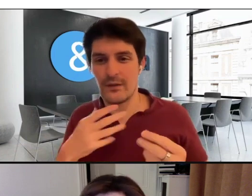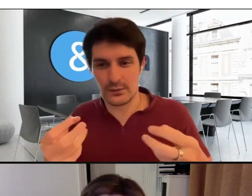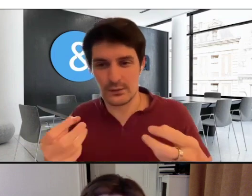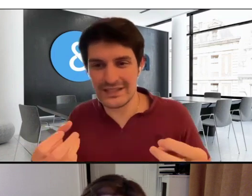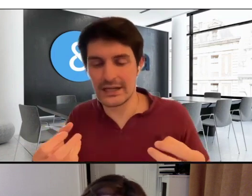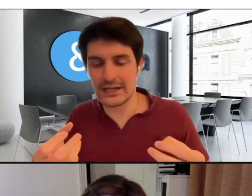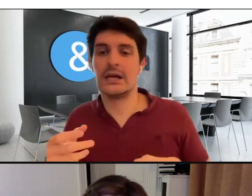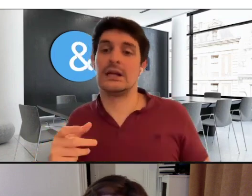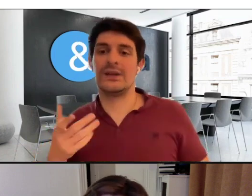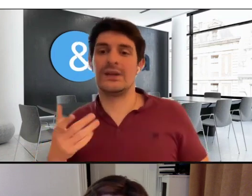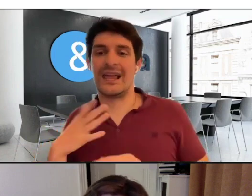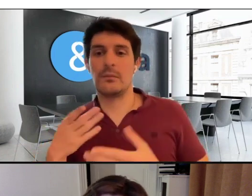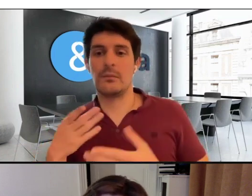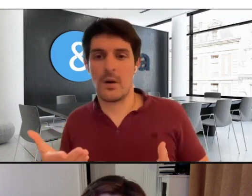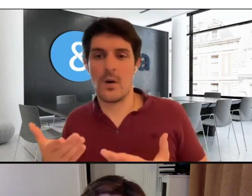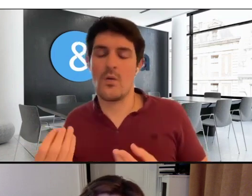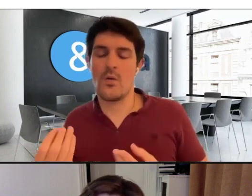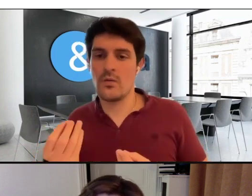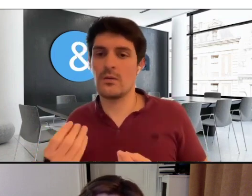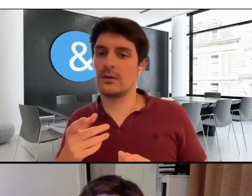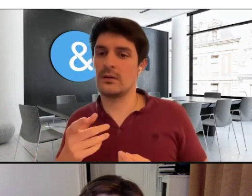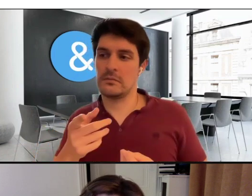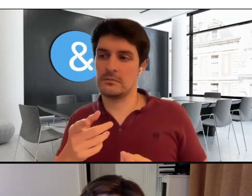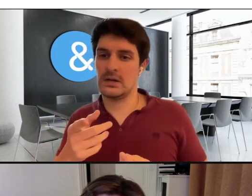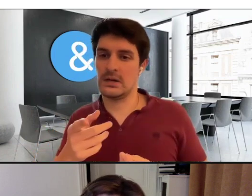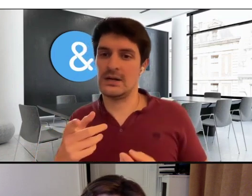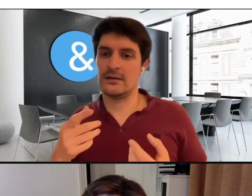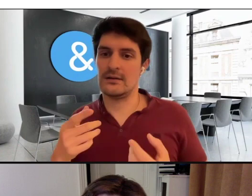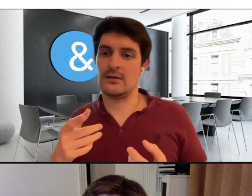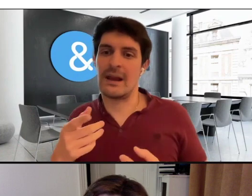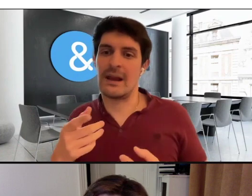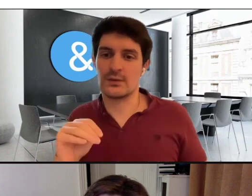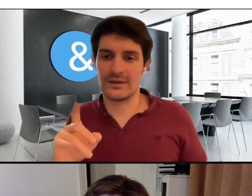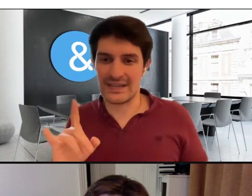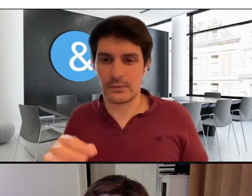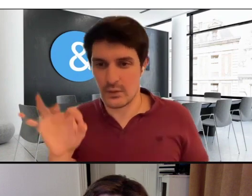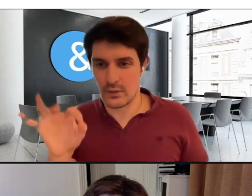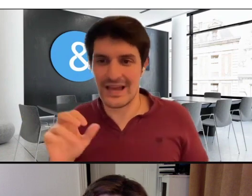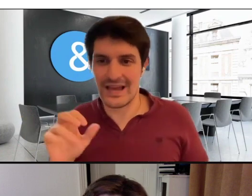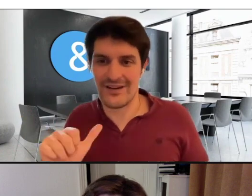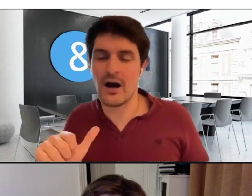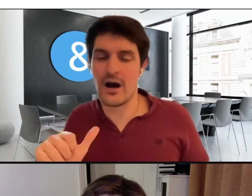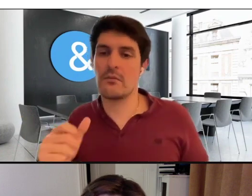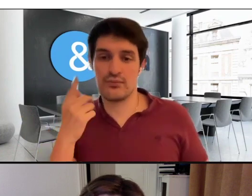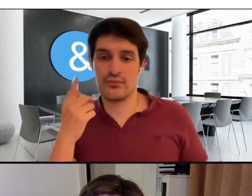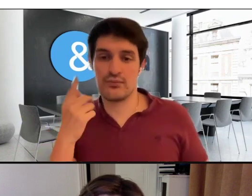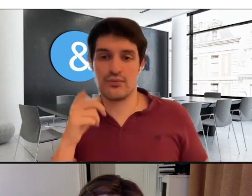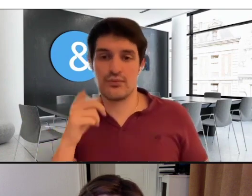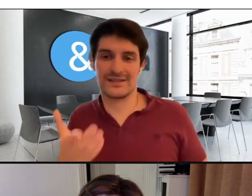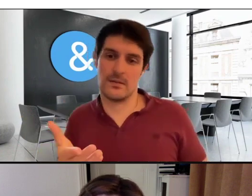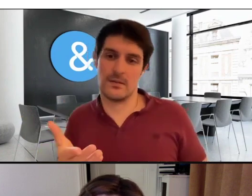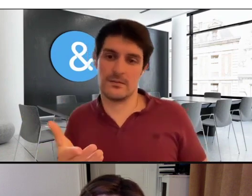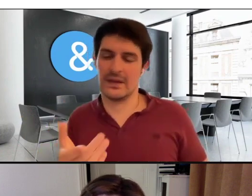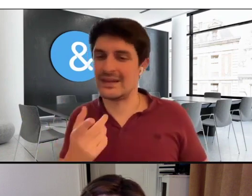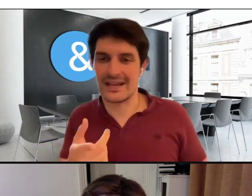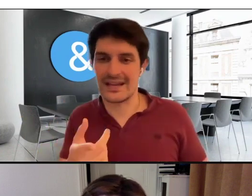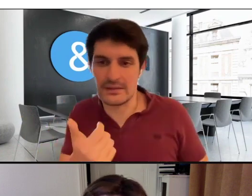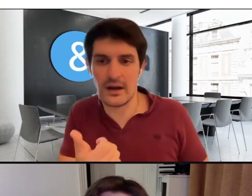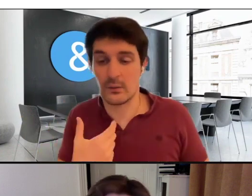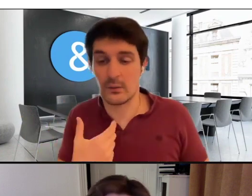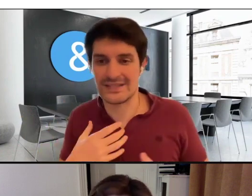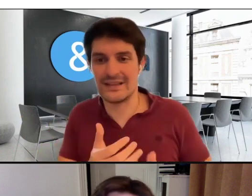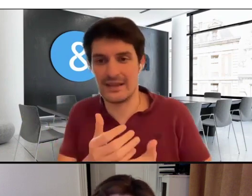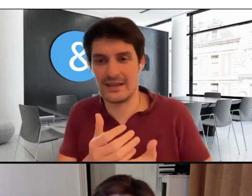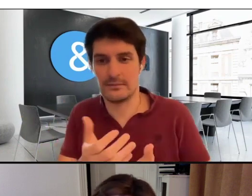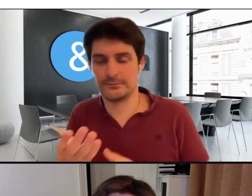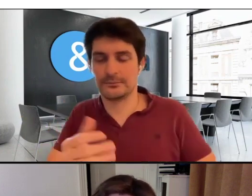sous-titres. Donc il y a des moments où la mission handicap choisit à bas pour ça. Et ça c'est bien et on essaie